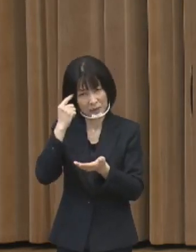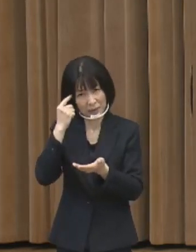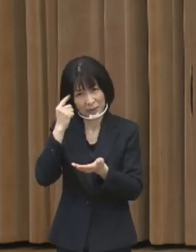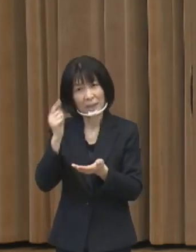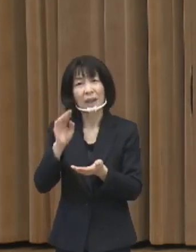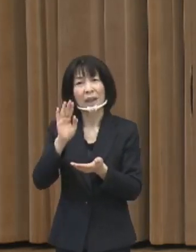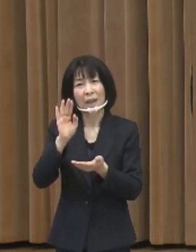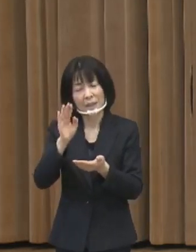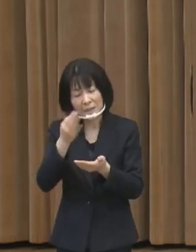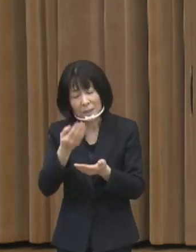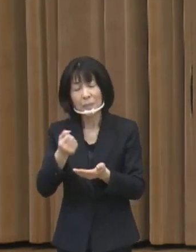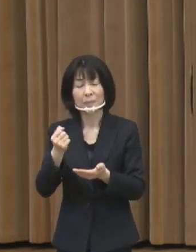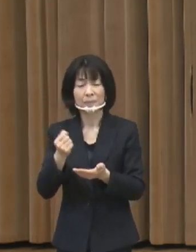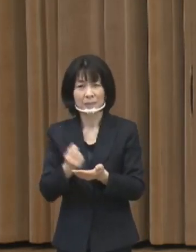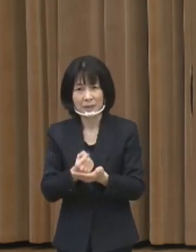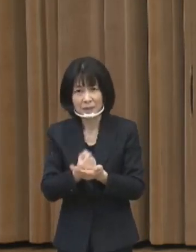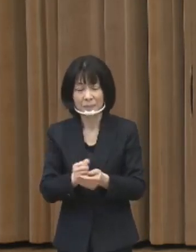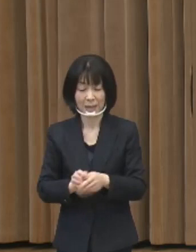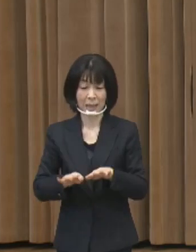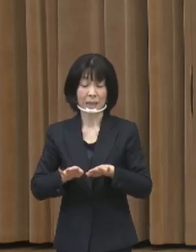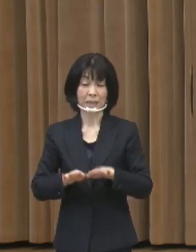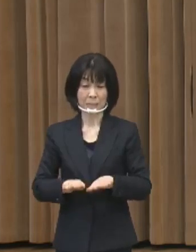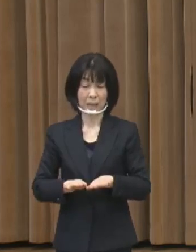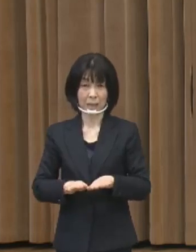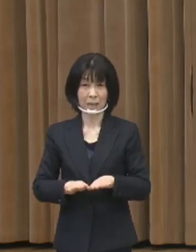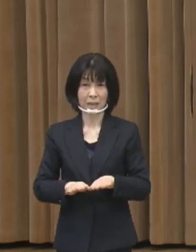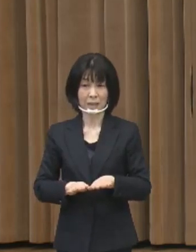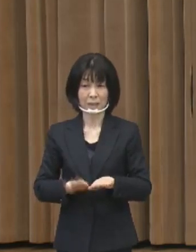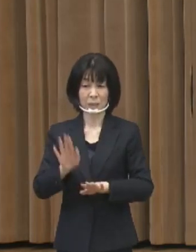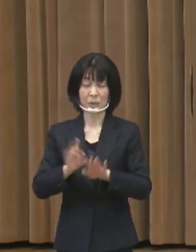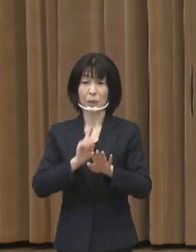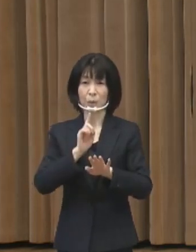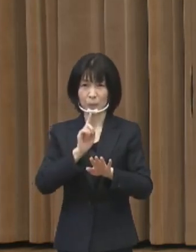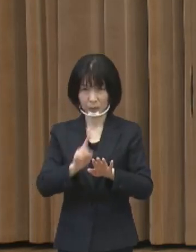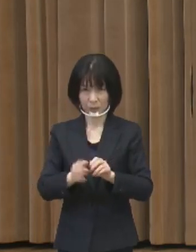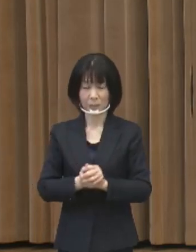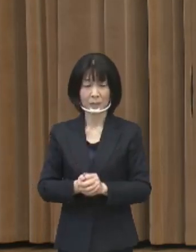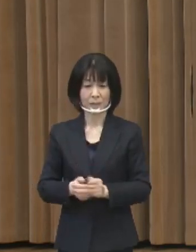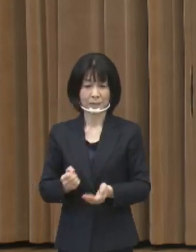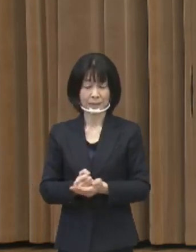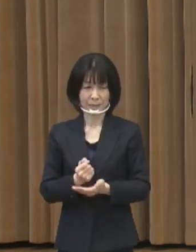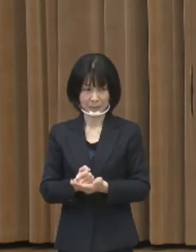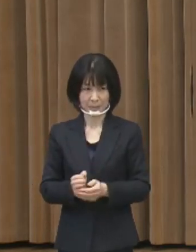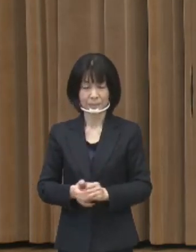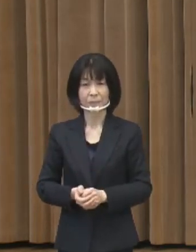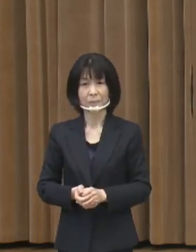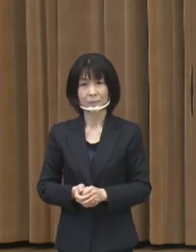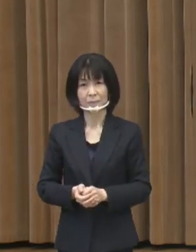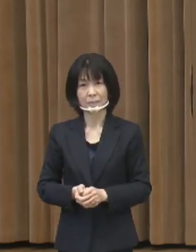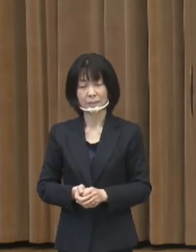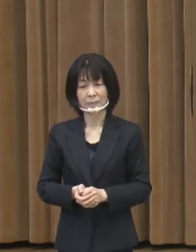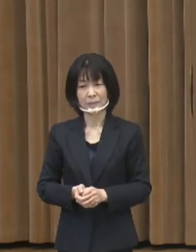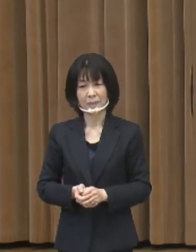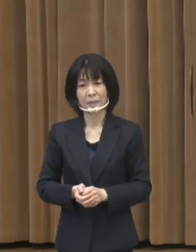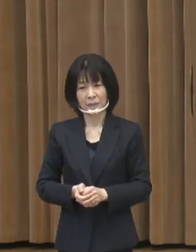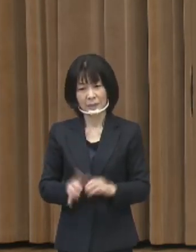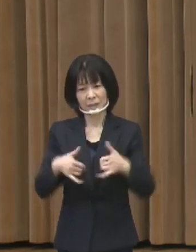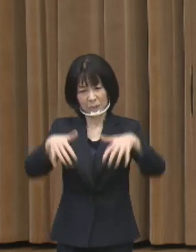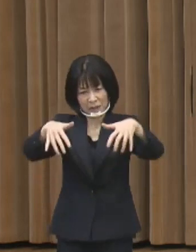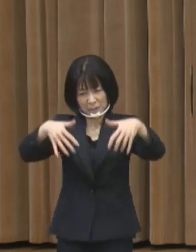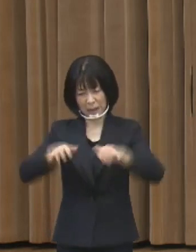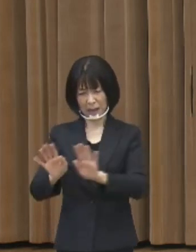が、残念ながら現時点では残念ですけれども、こういったものを抑制